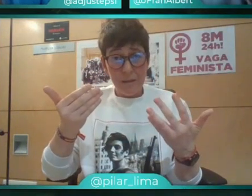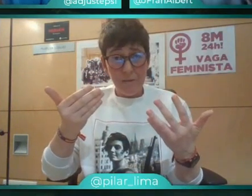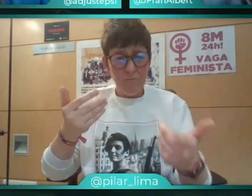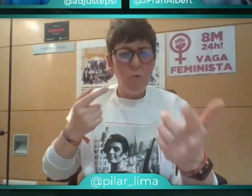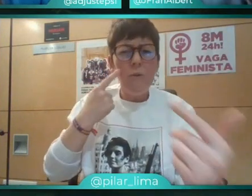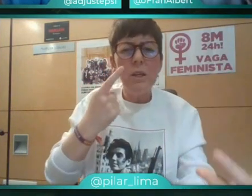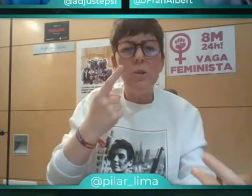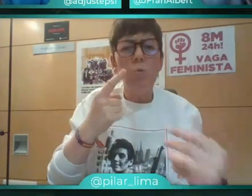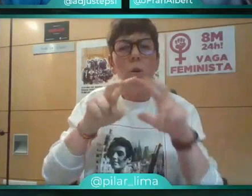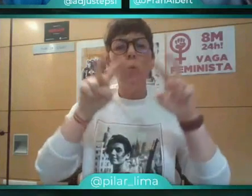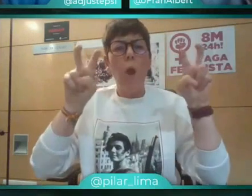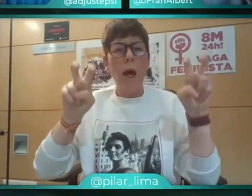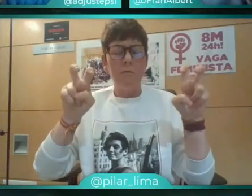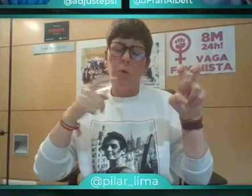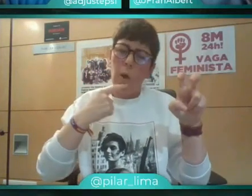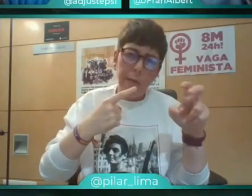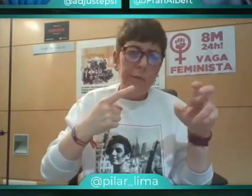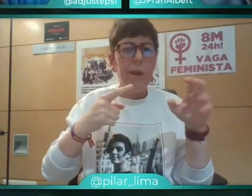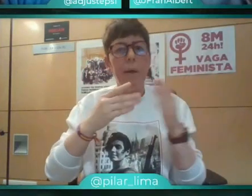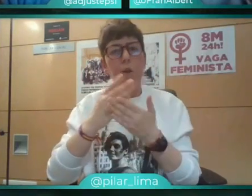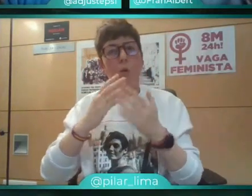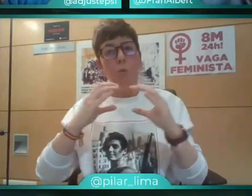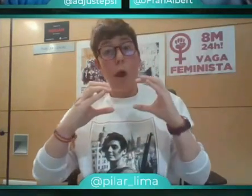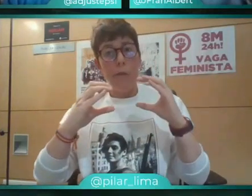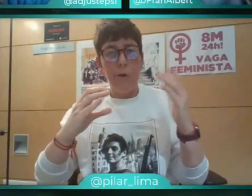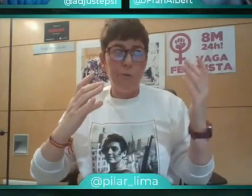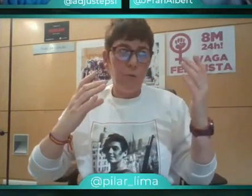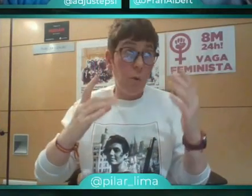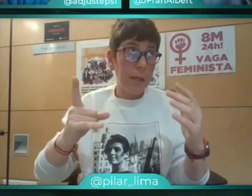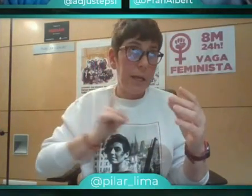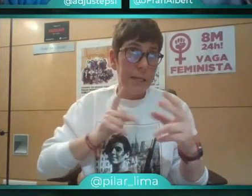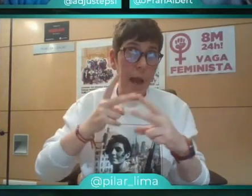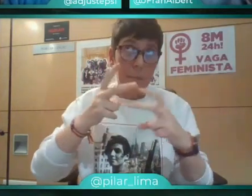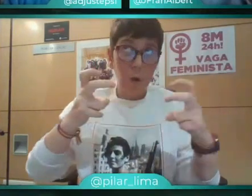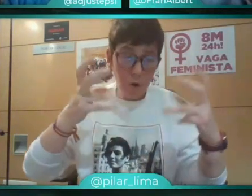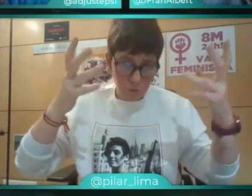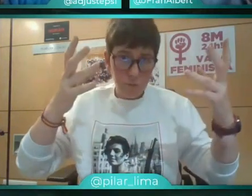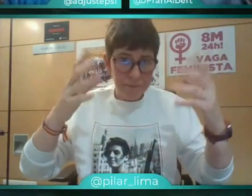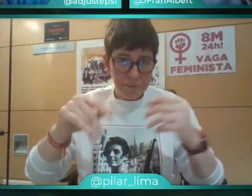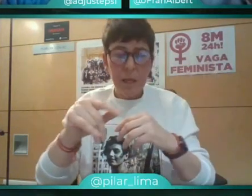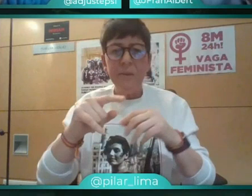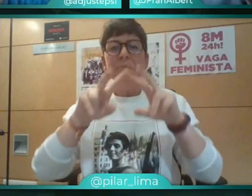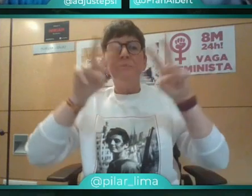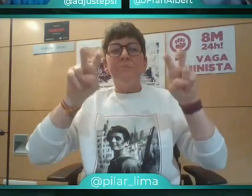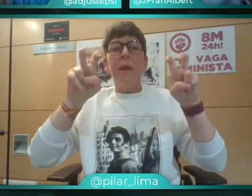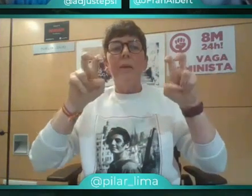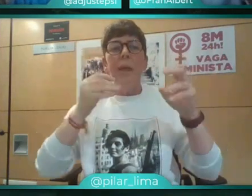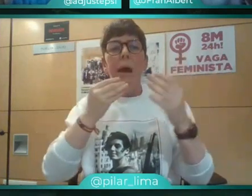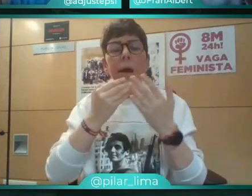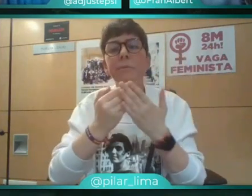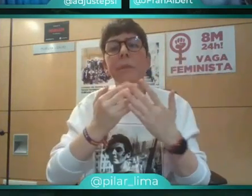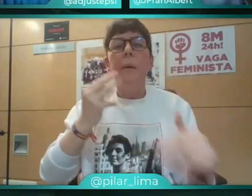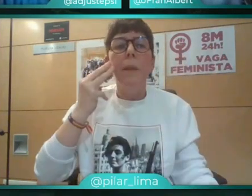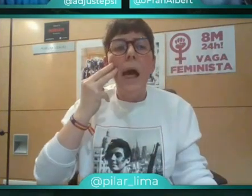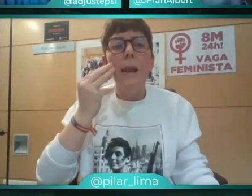en prensa tantos bulos habéis visto pero bueno un voy a titular no voy a decir el medio de comunicación porque será